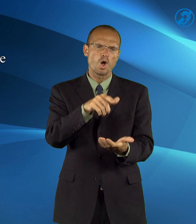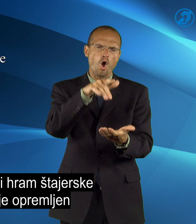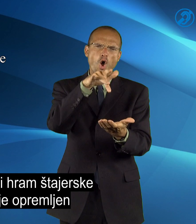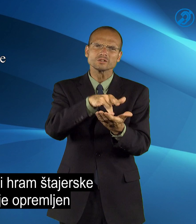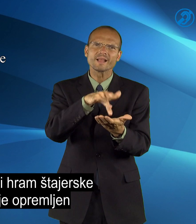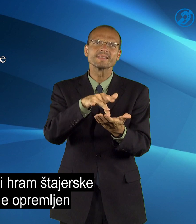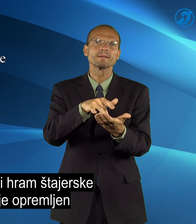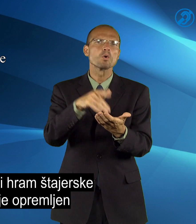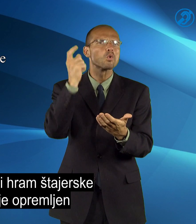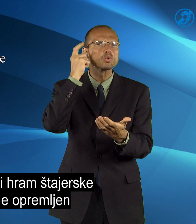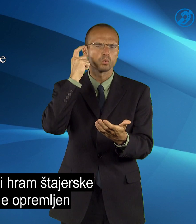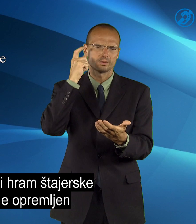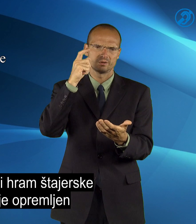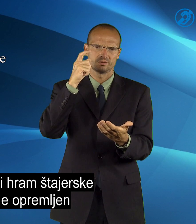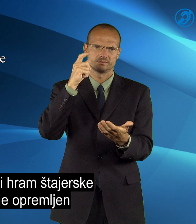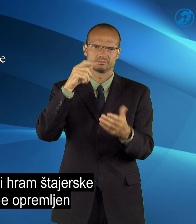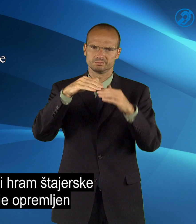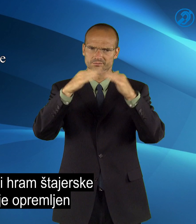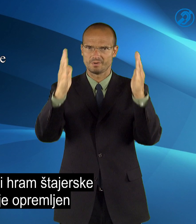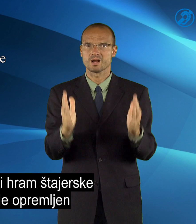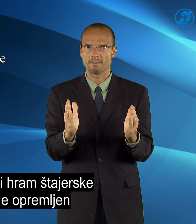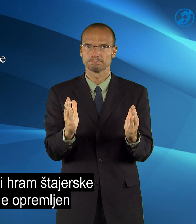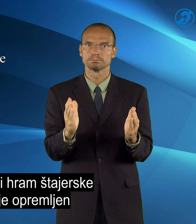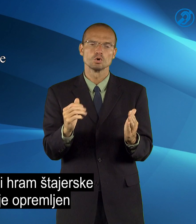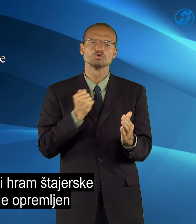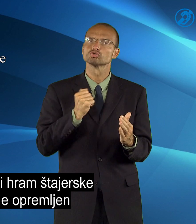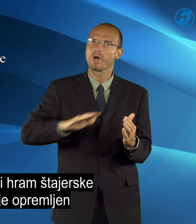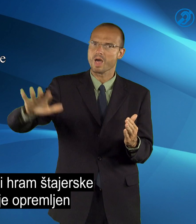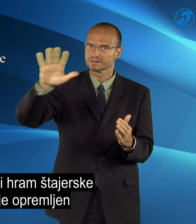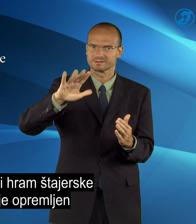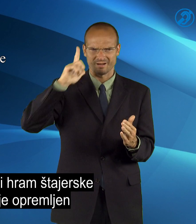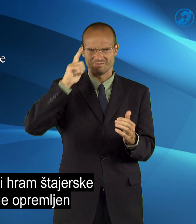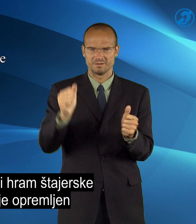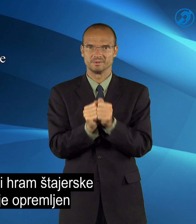Osrednji kulturni hram štajerske prestolnice je opremljen z indukcijsko zanko.